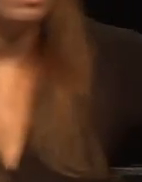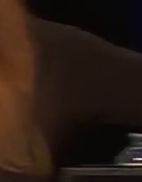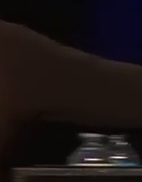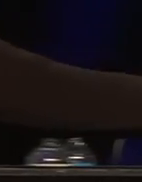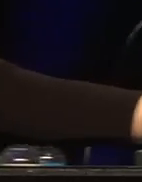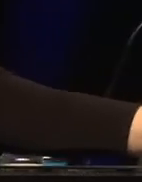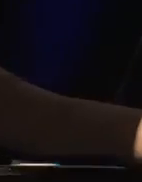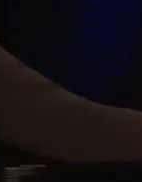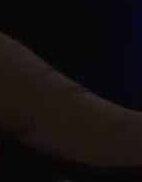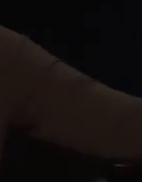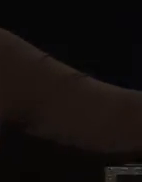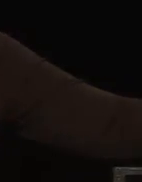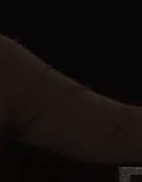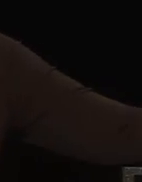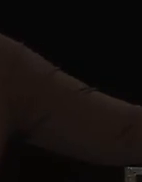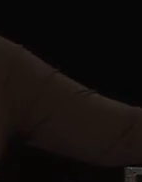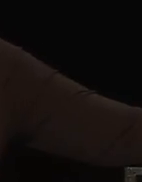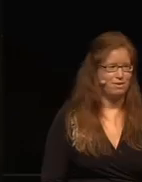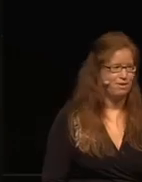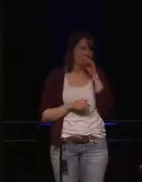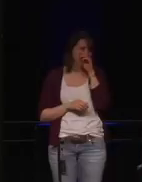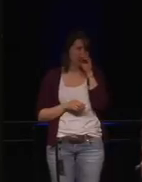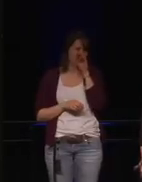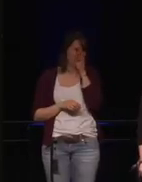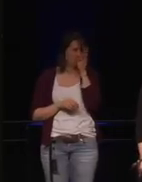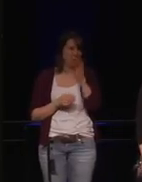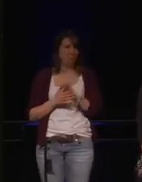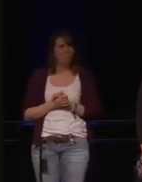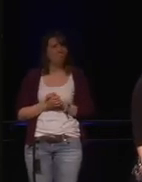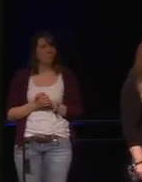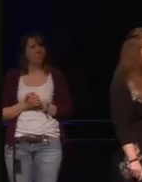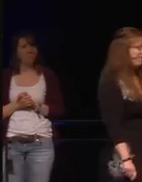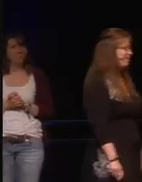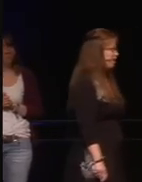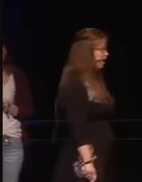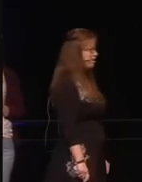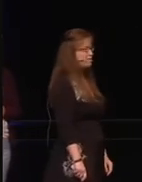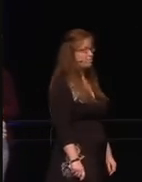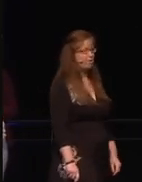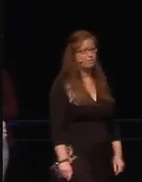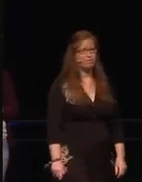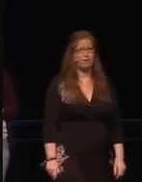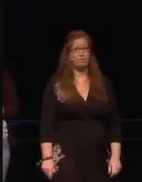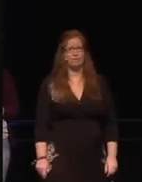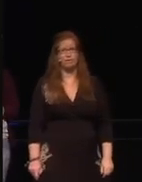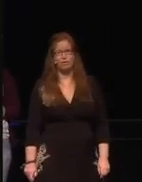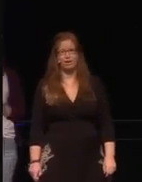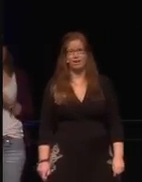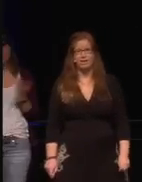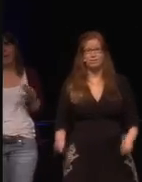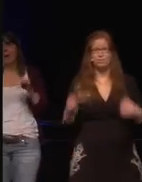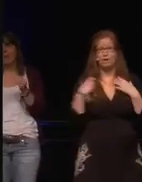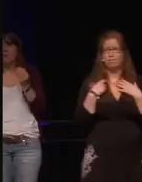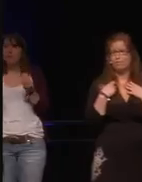Y eso explica por qué hay un juguete en el podio. Antes de que hablara, todo el mundo me está diciendo,